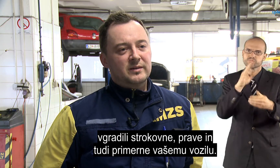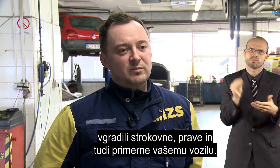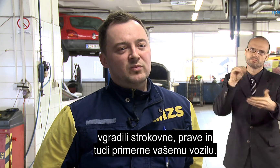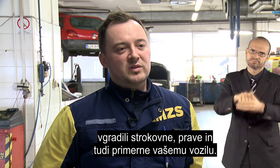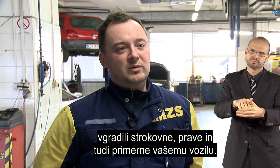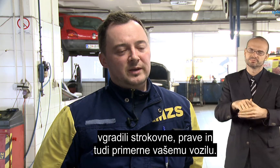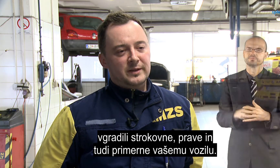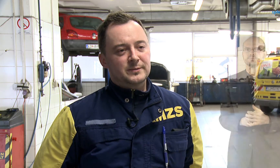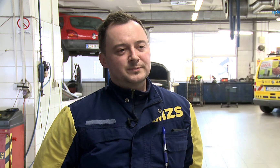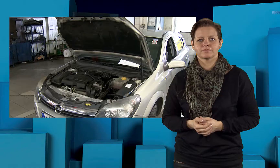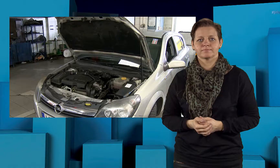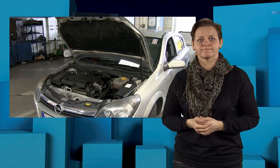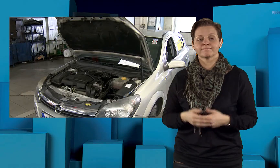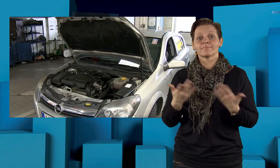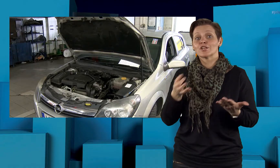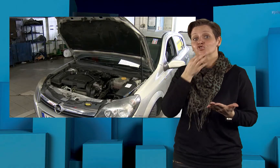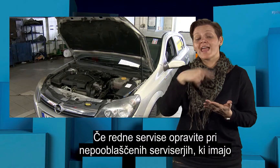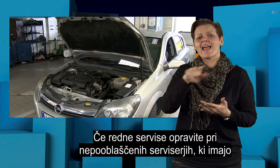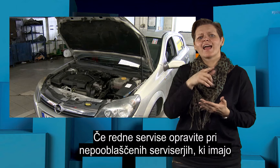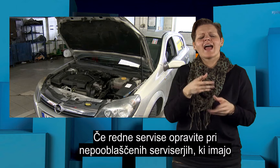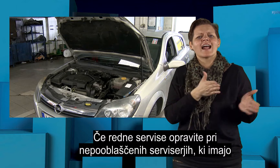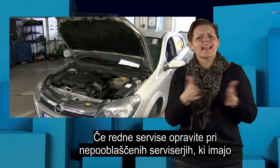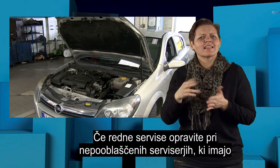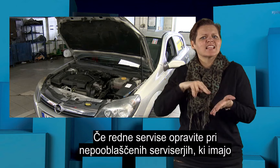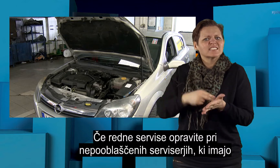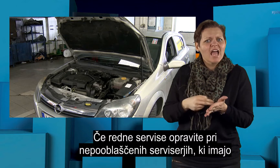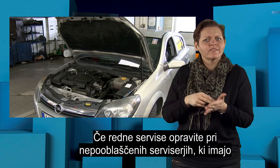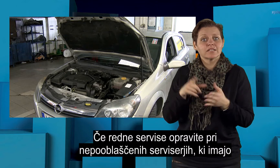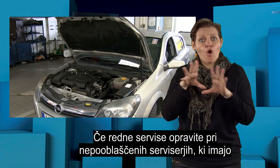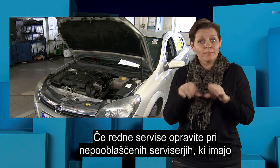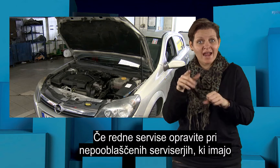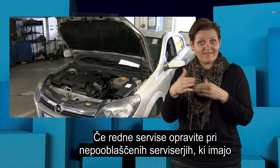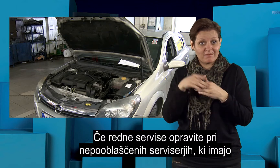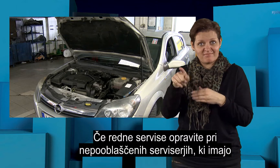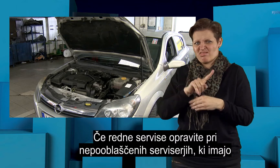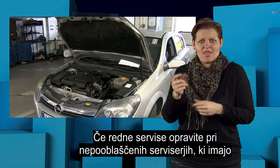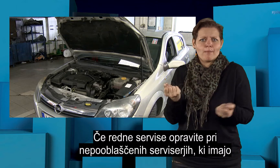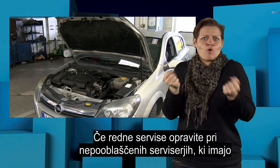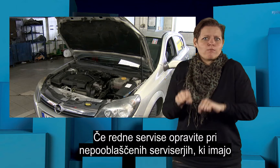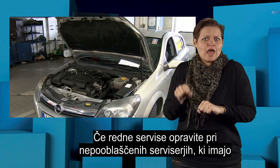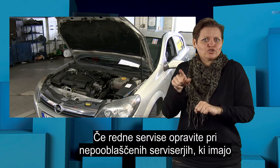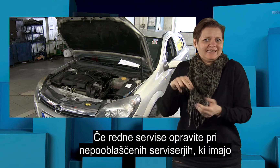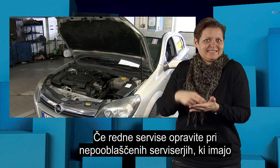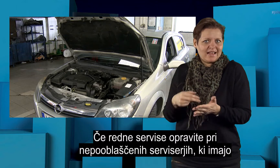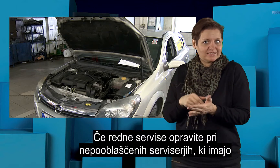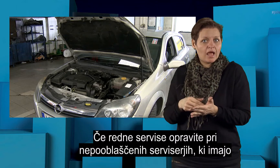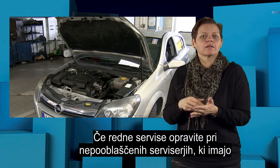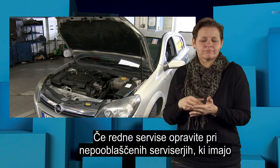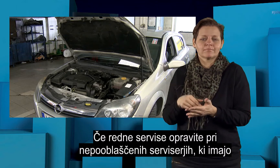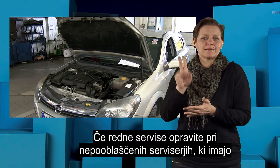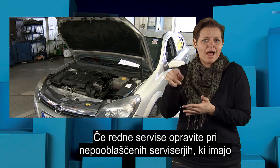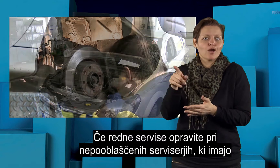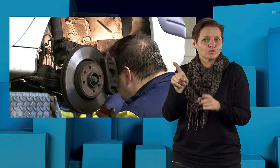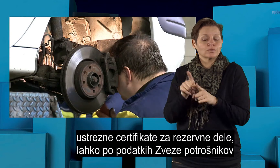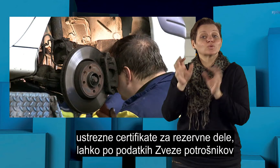primerne temu vozilu. Če redne servise opravite pri nepooblaščenih serviserjih, ki imajo